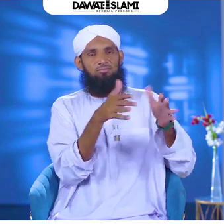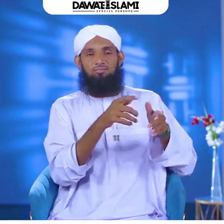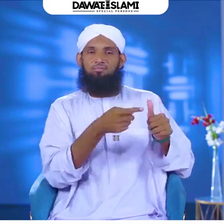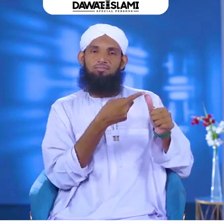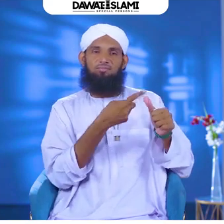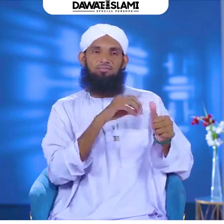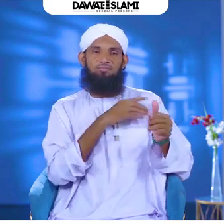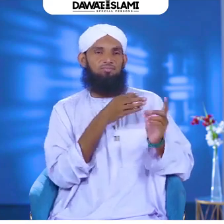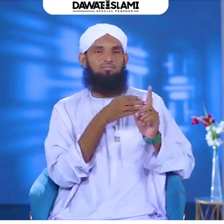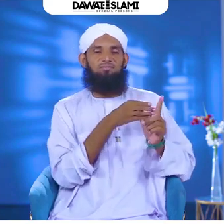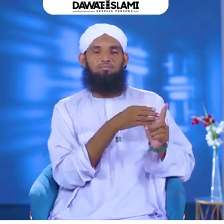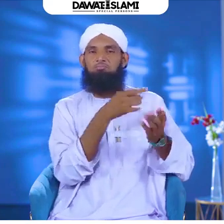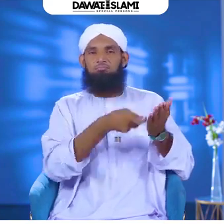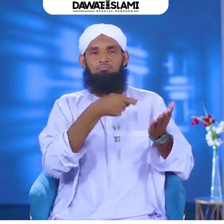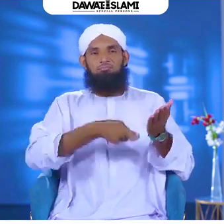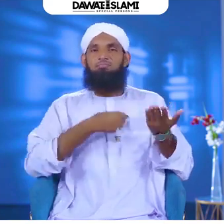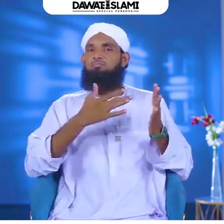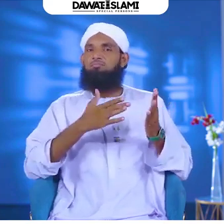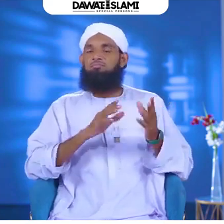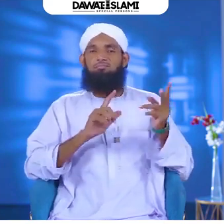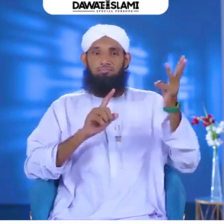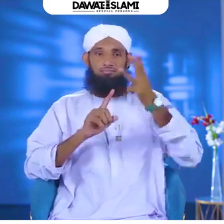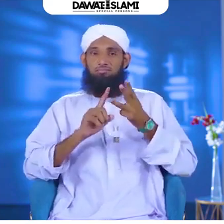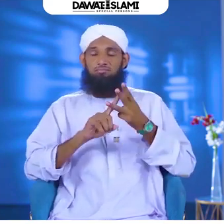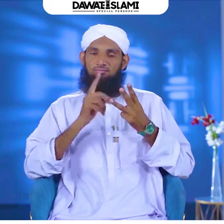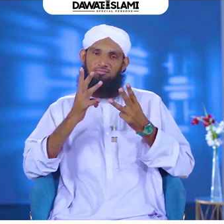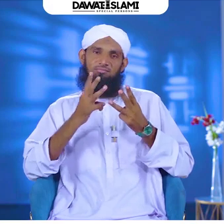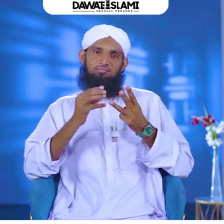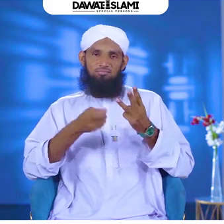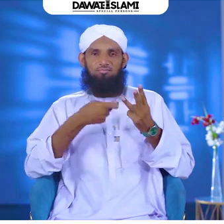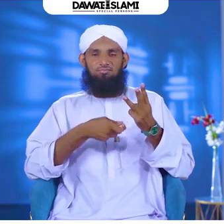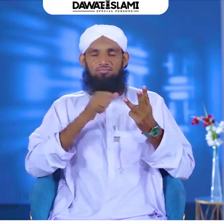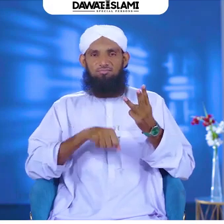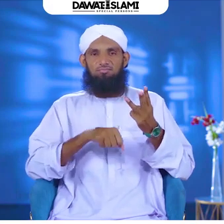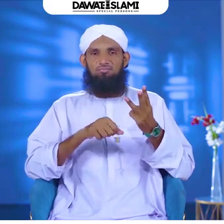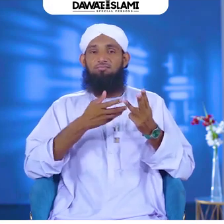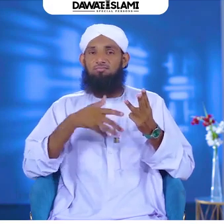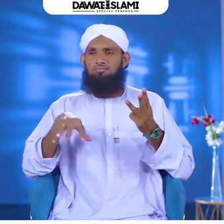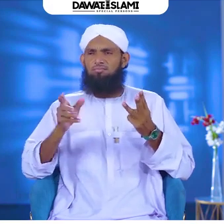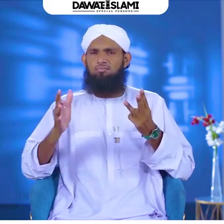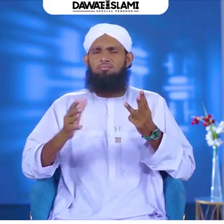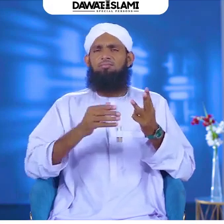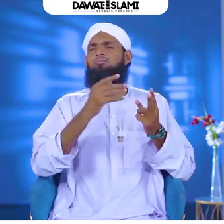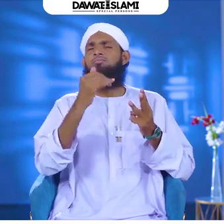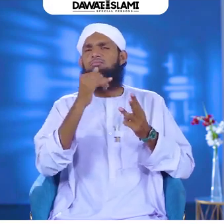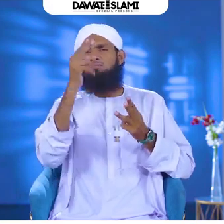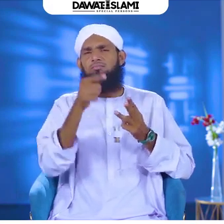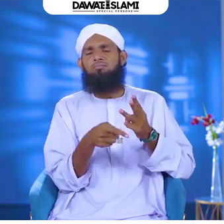کہ باقاعدہ اس کا عمل لکھا جائے. الا من ثلاث، 3 چیزیں ہوتی ہیں جو لکھی جاتی ہیں، اور دیگر حدیثوں میں 5 ہیں، بعض میں